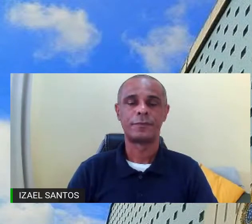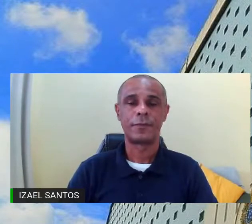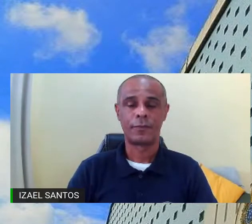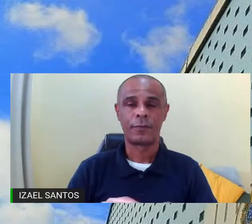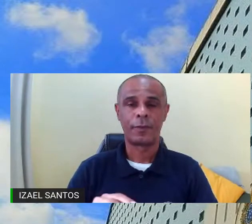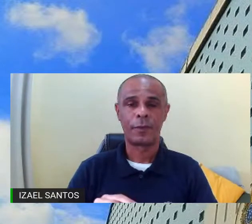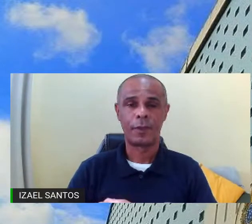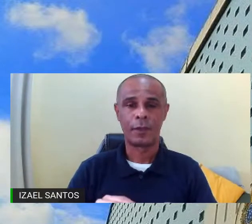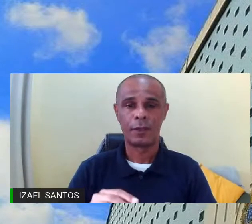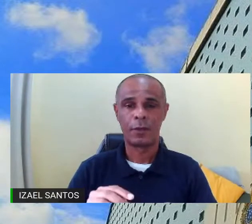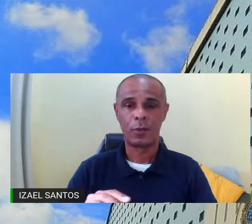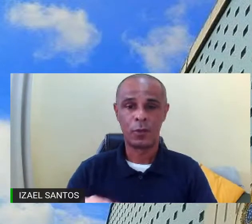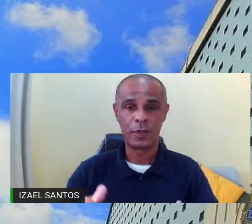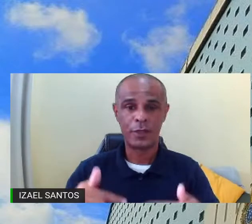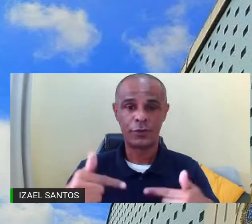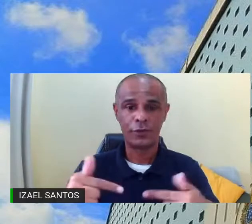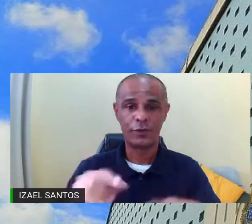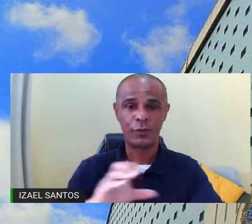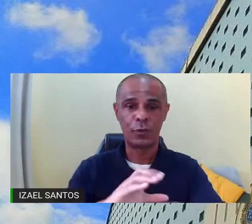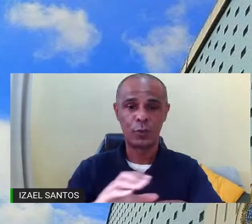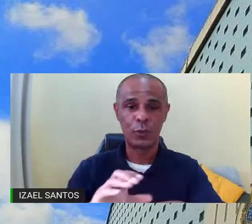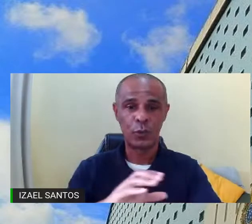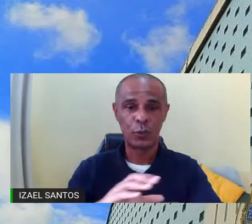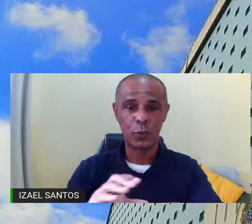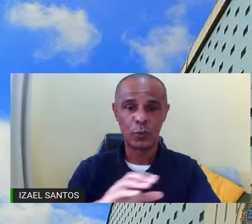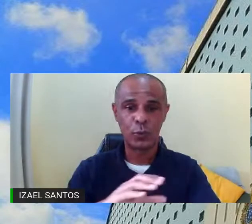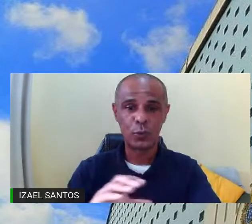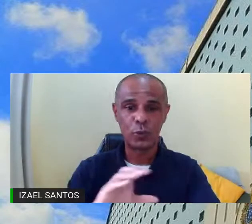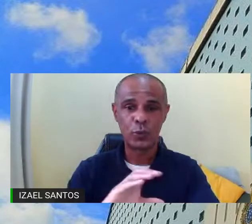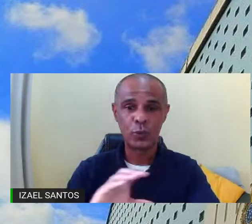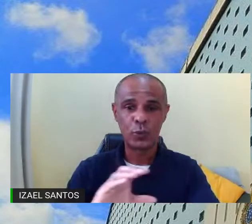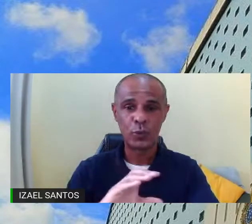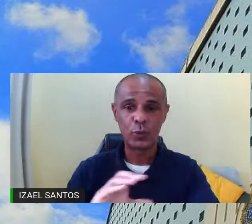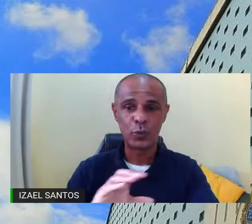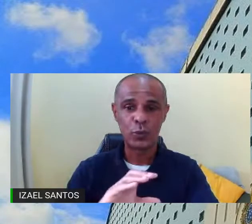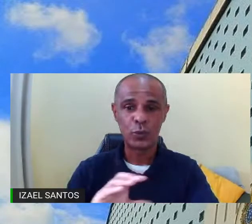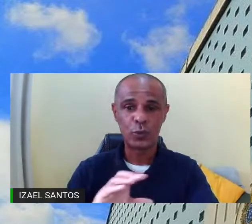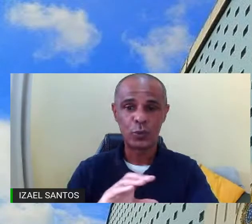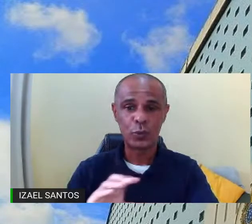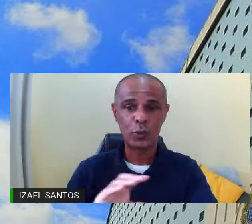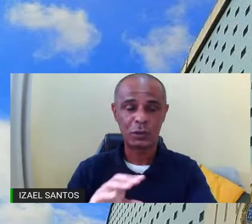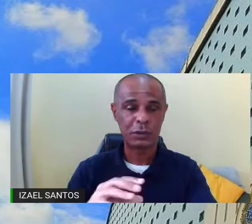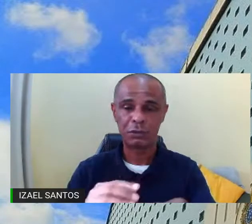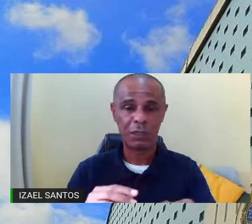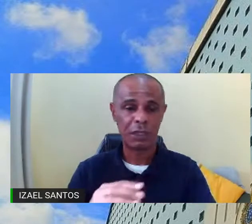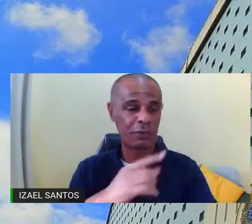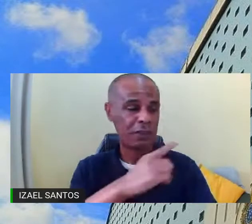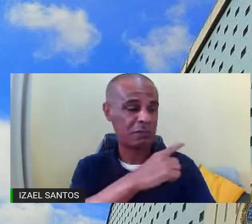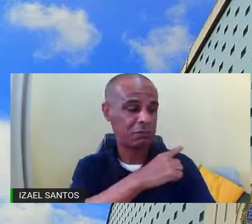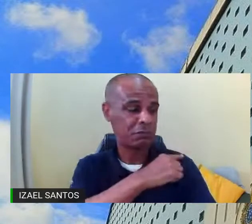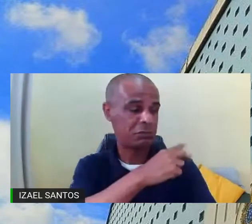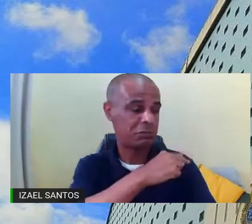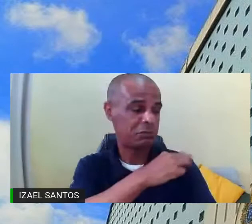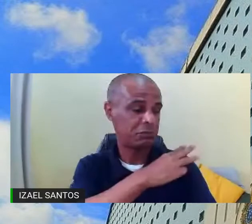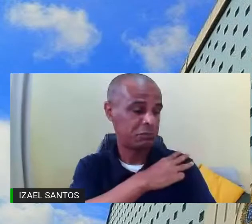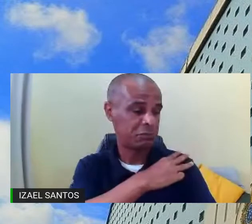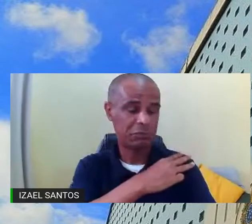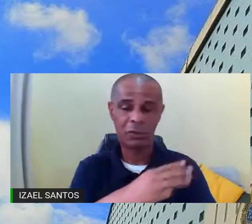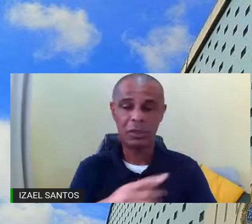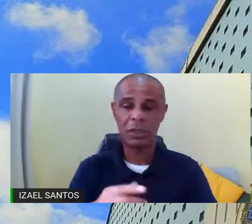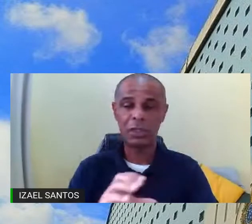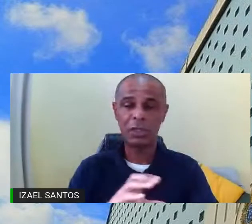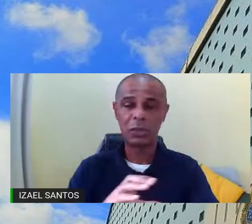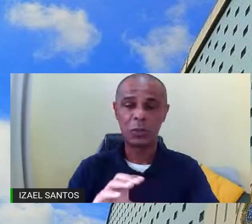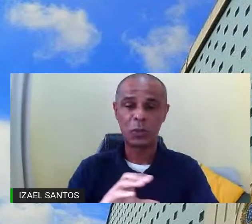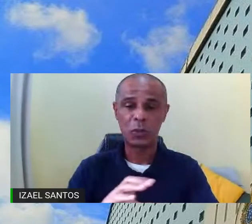Leia-se aqui o incentivo aos cursos concomitantes, que nem serve ao ensino integrado, nem à educação profissional. É